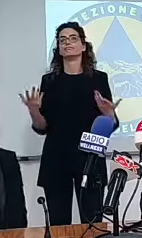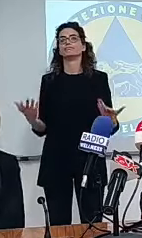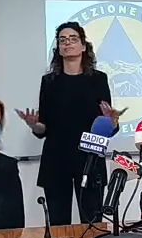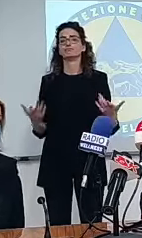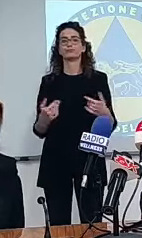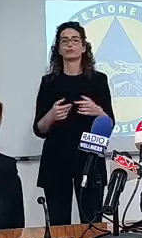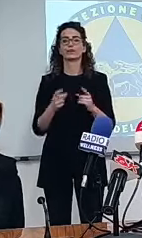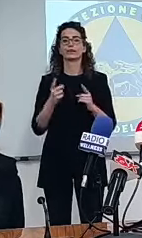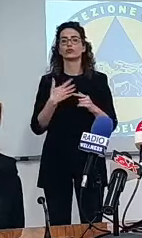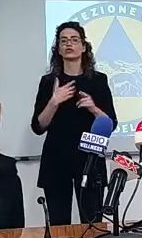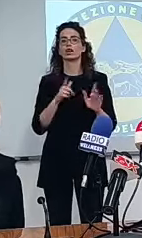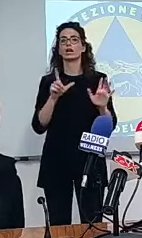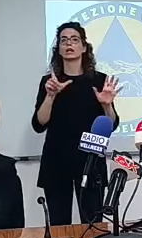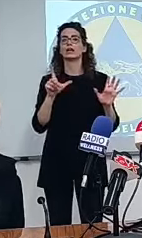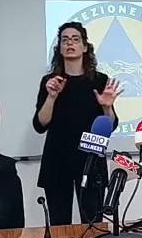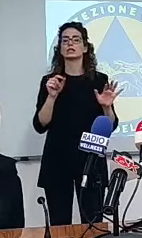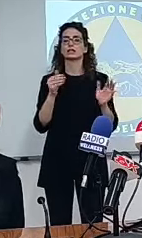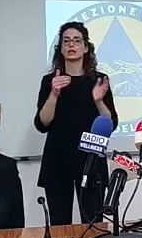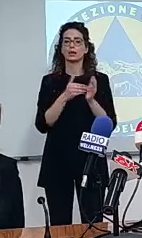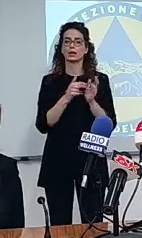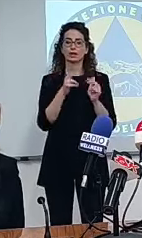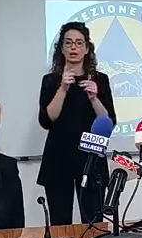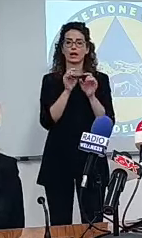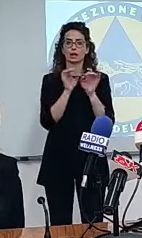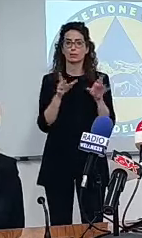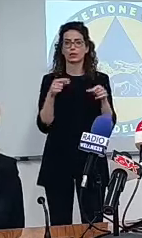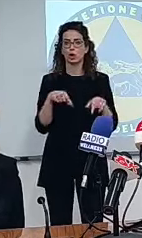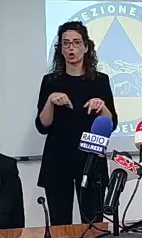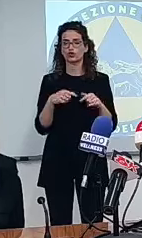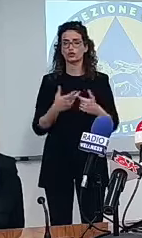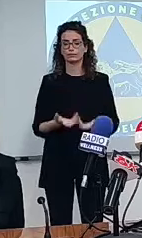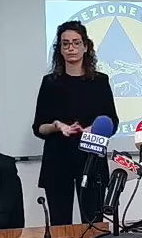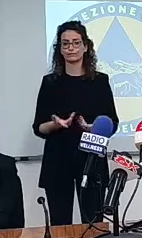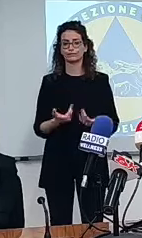abbiamo 70.000 posti liberi oggi in agenda, se questo